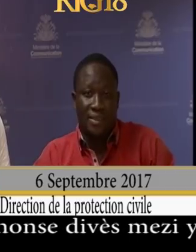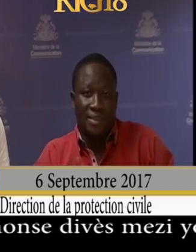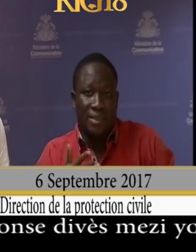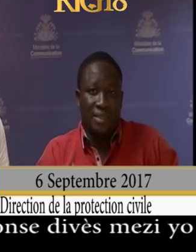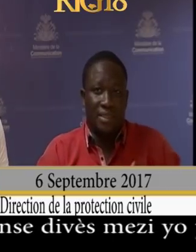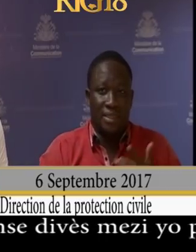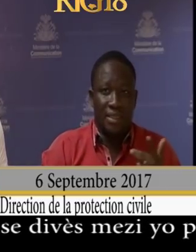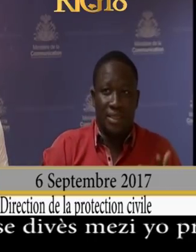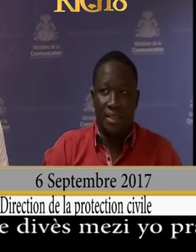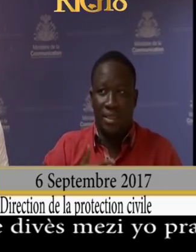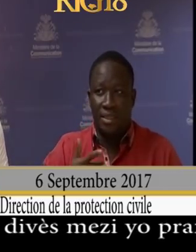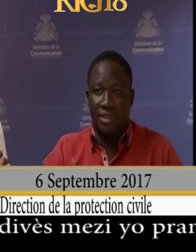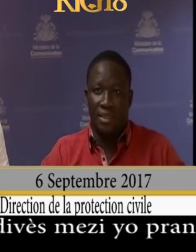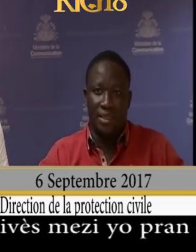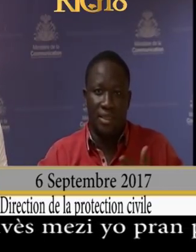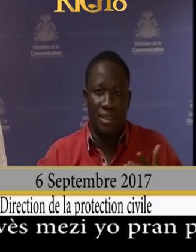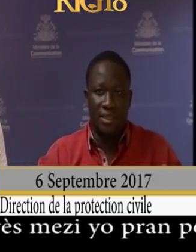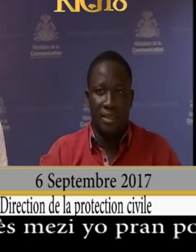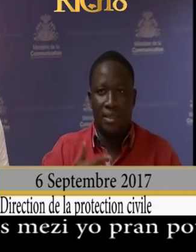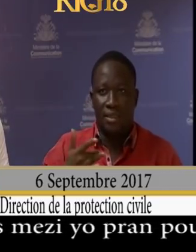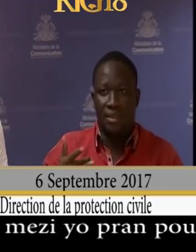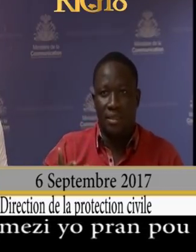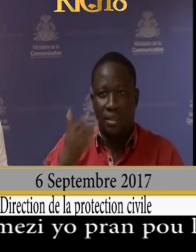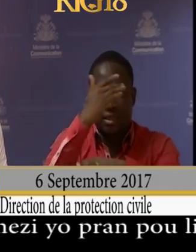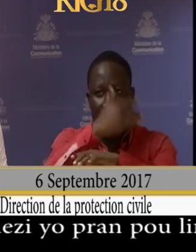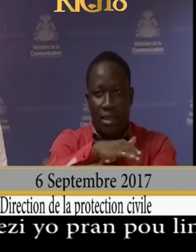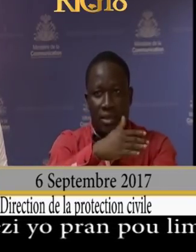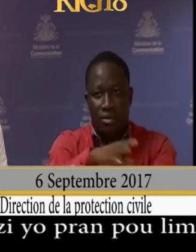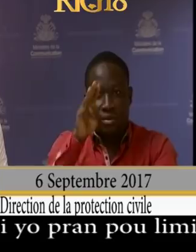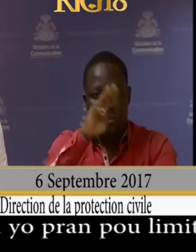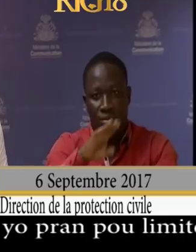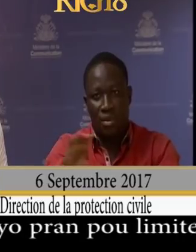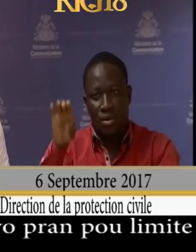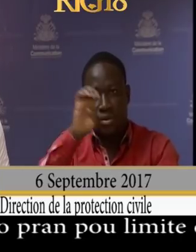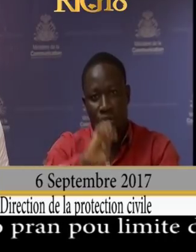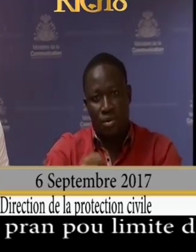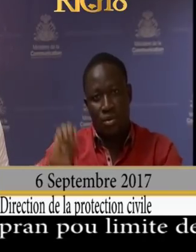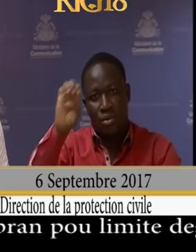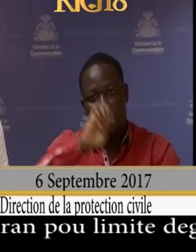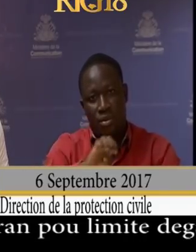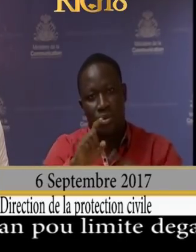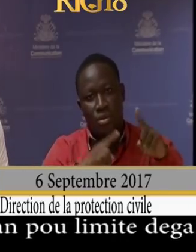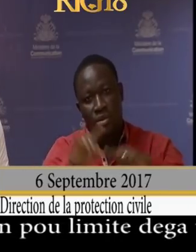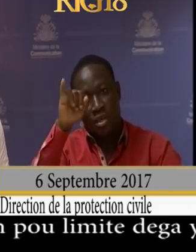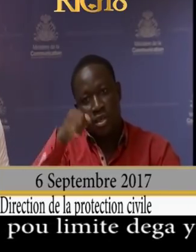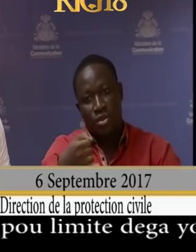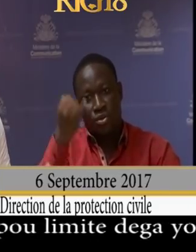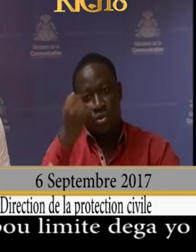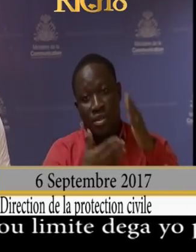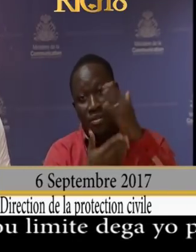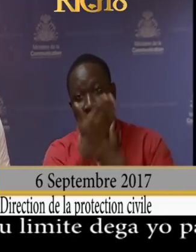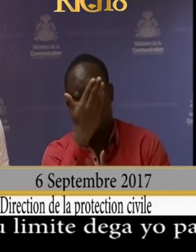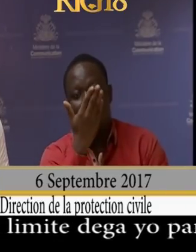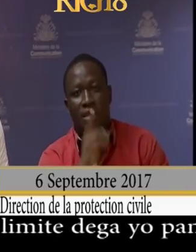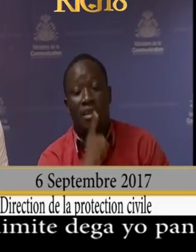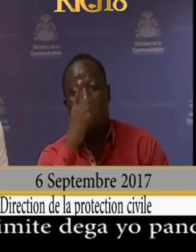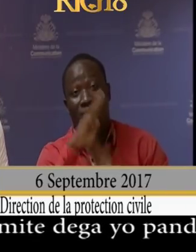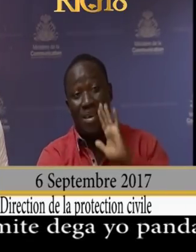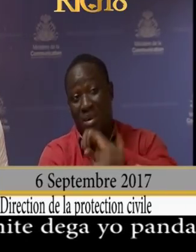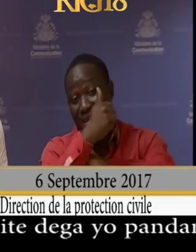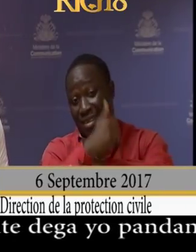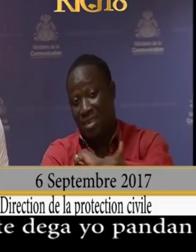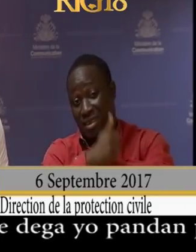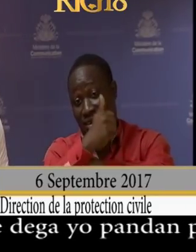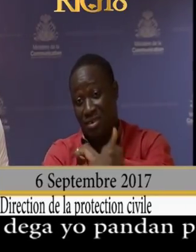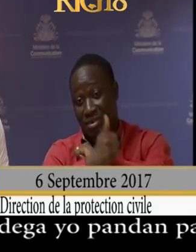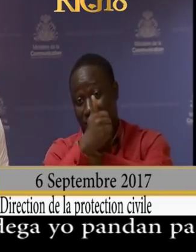probablement dans nuit mercredi pour début jeudi matin. Pendant journée jeudi on l'a rapproché vers nous et laisse ça libéral vraiment dangereux que moun